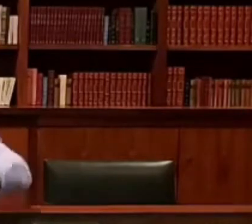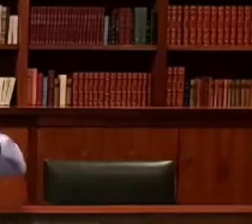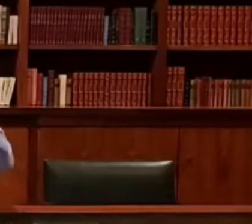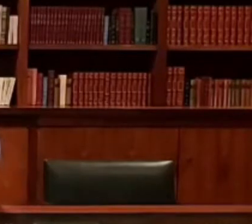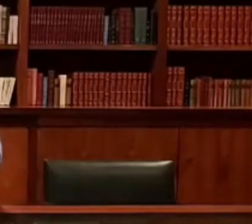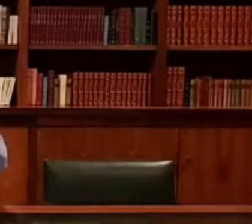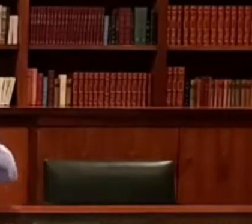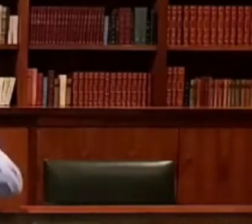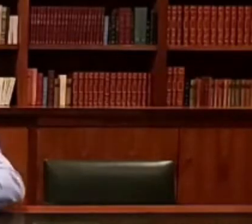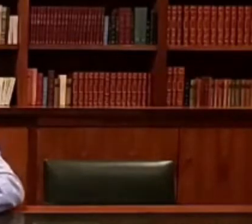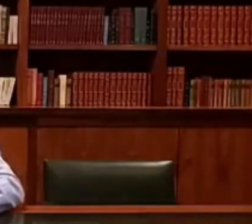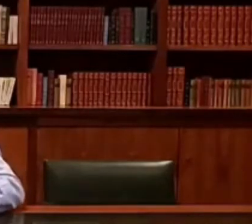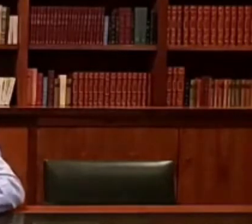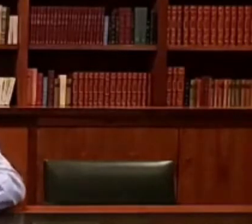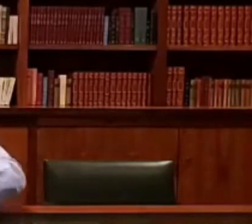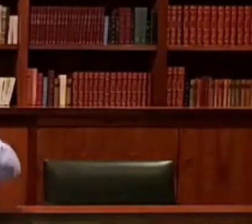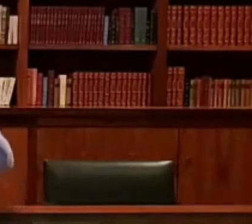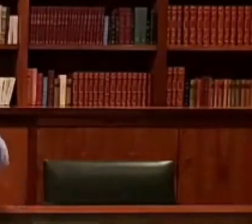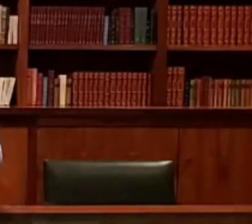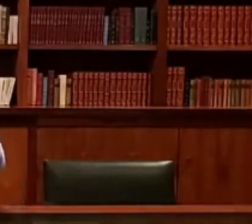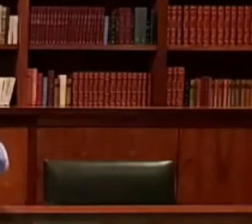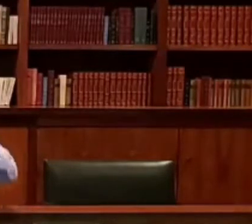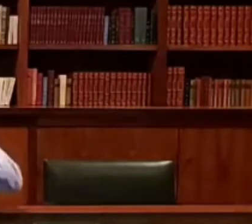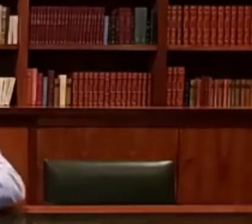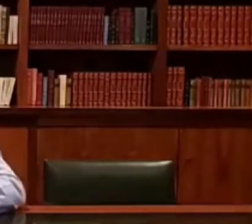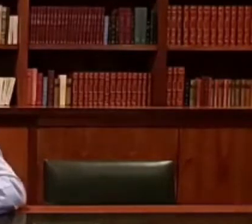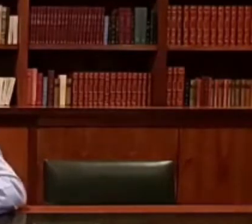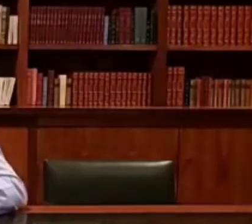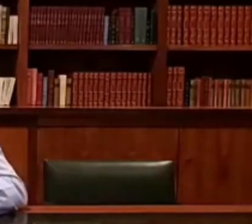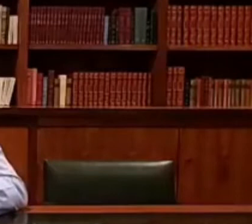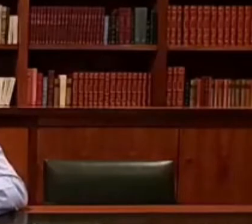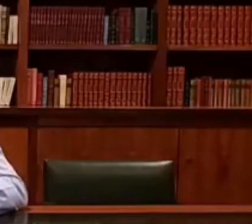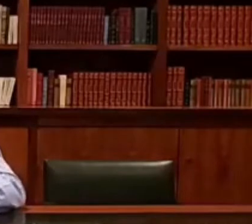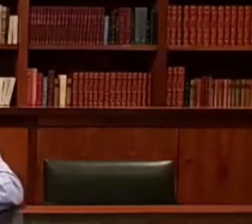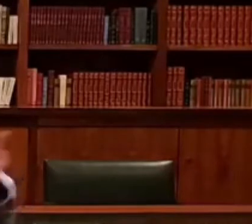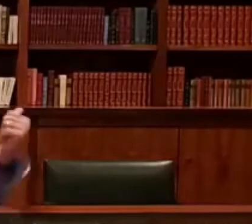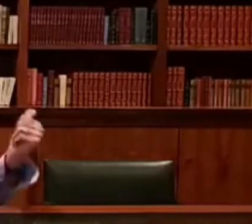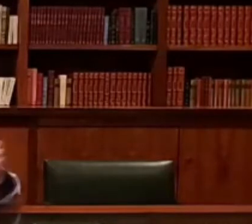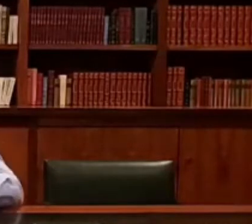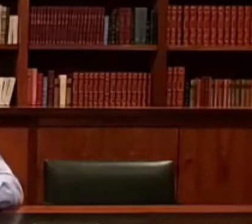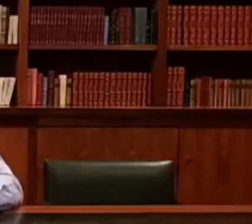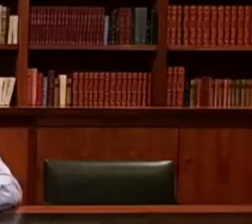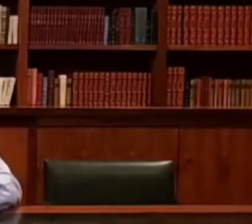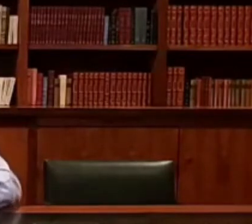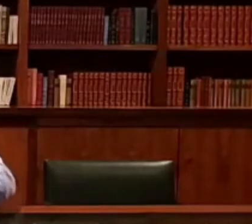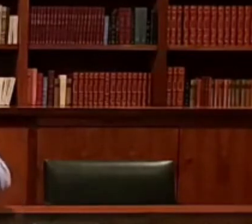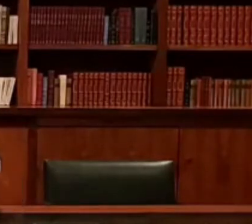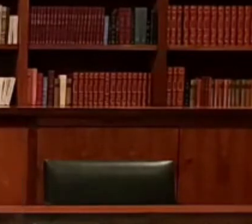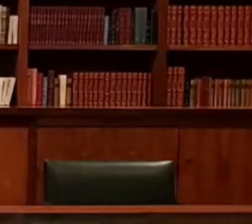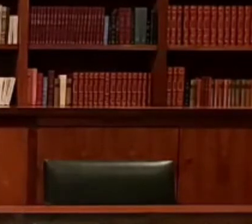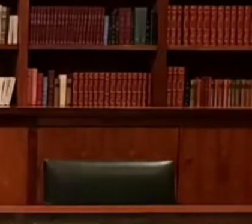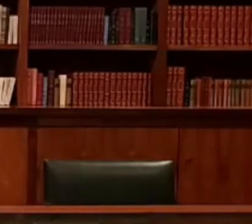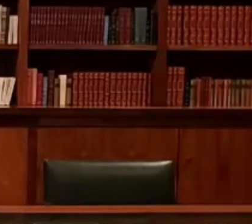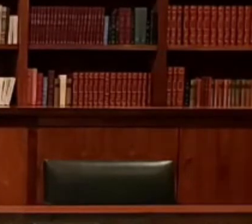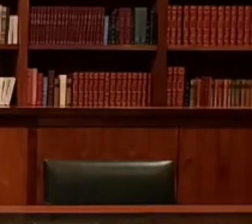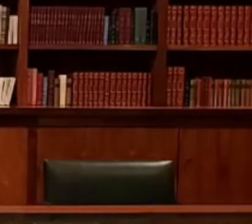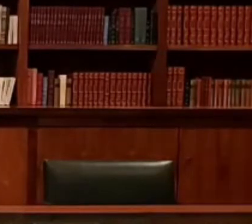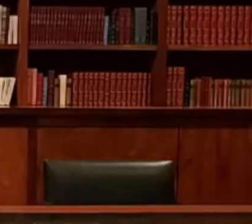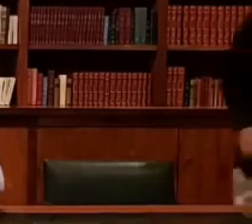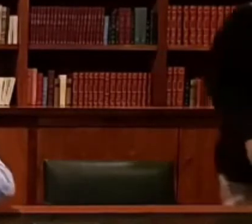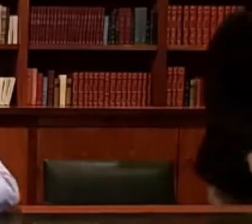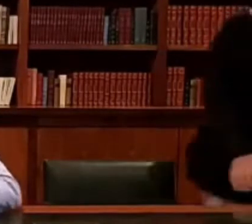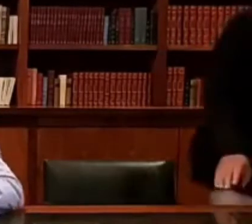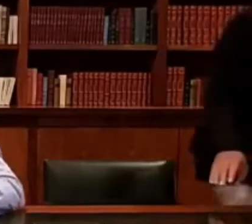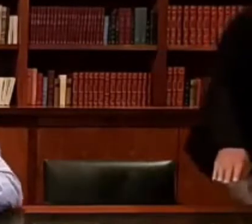de mim. Você cobra do teu governador agora aí, vá para o cara do posto de combustível, para aquele lado aqui, que vem e pergunta por que,